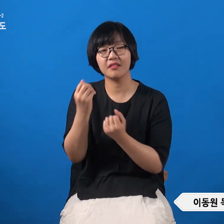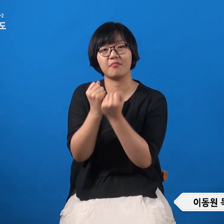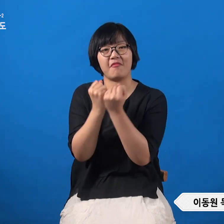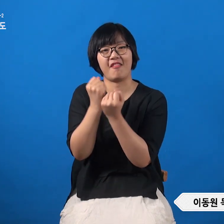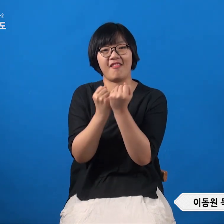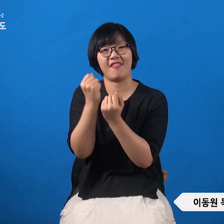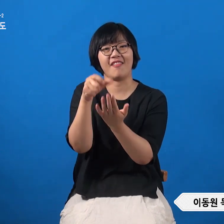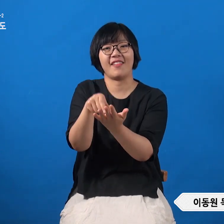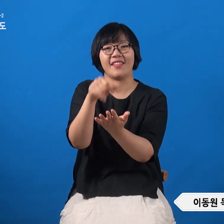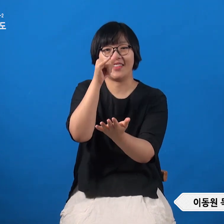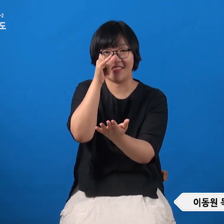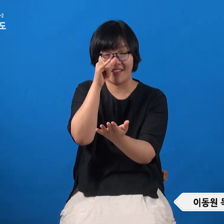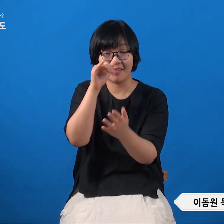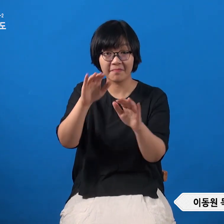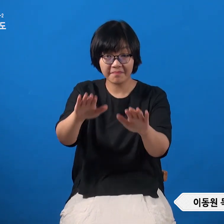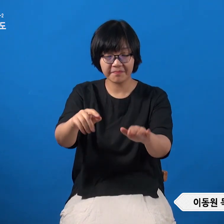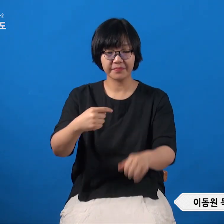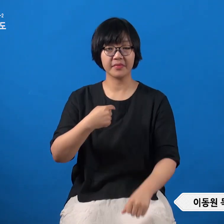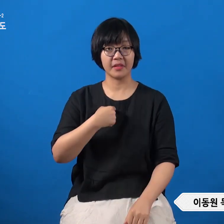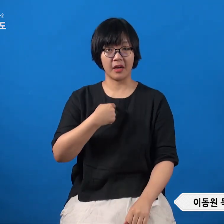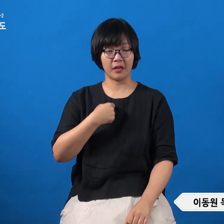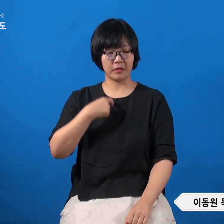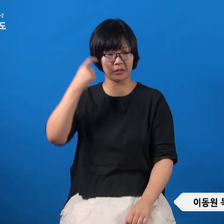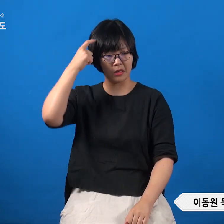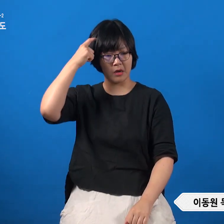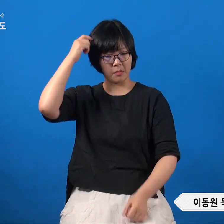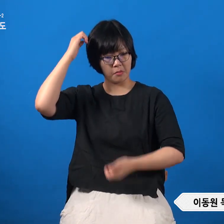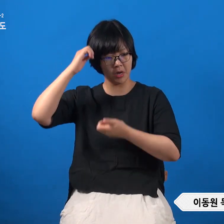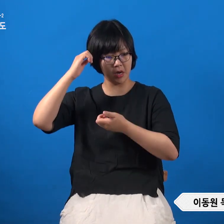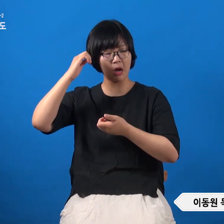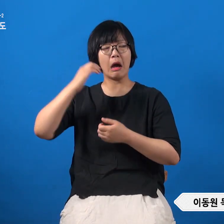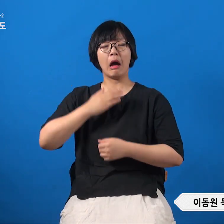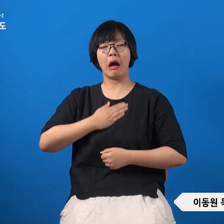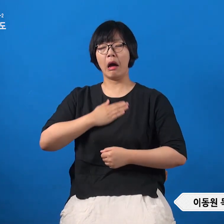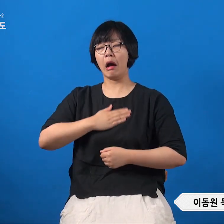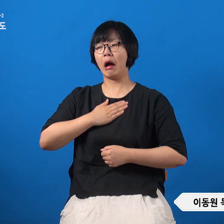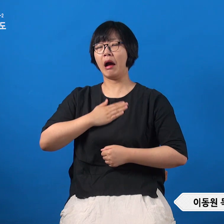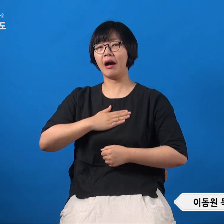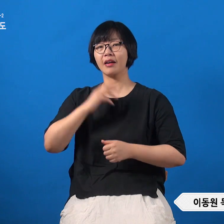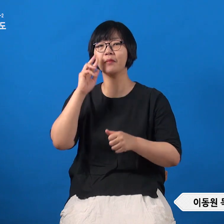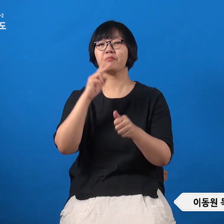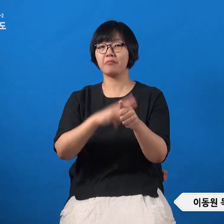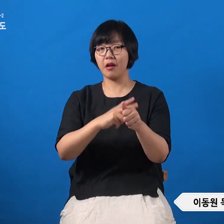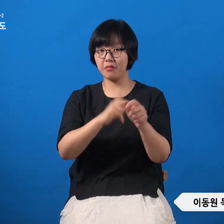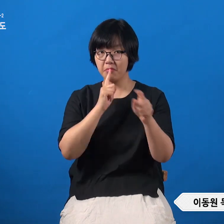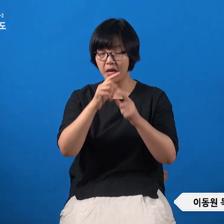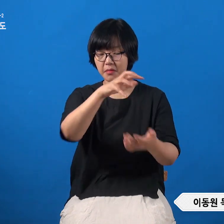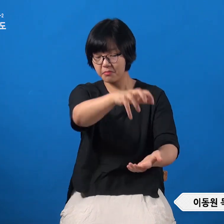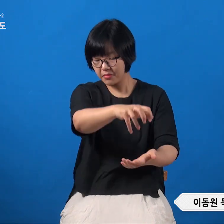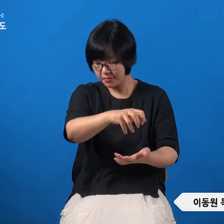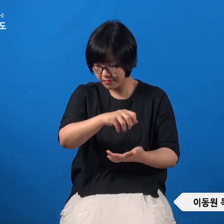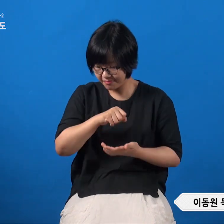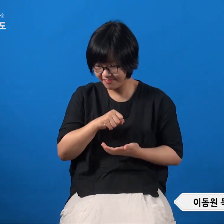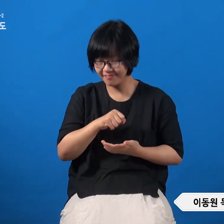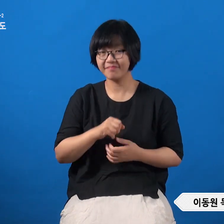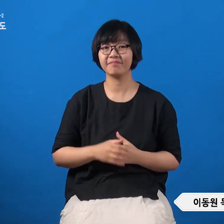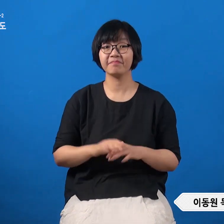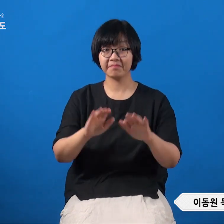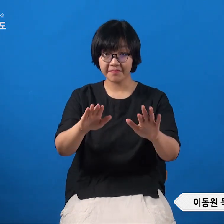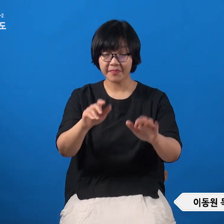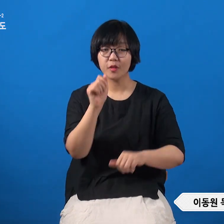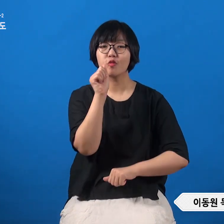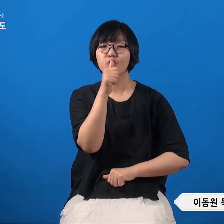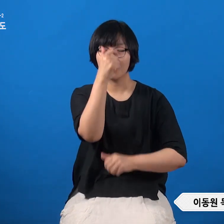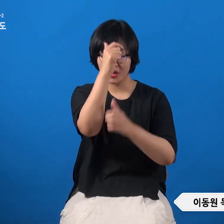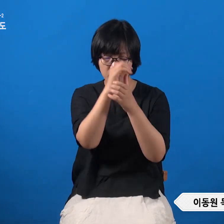것입니다. 그렇다면 저도 제 편견을 수정하고 바울의 충고를 수용해서